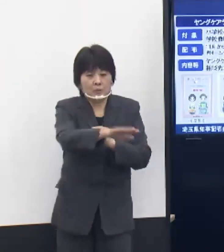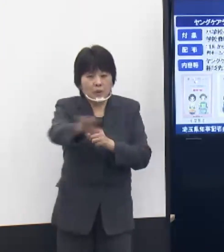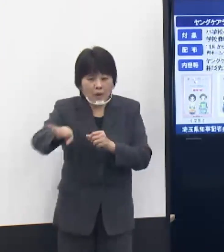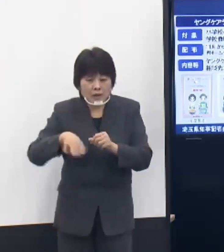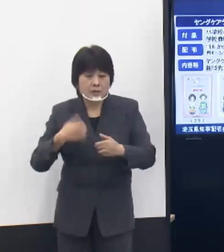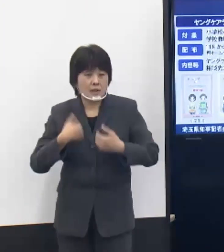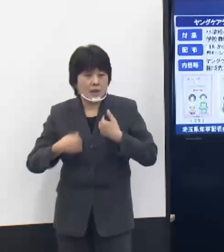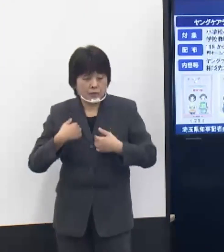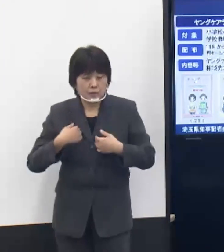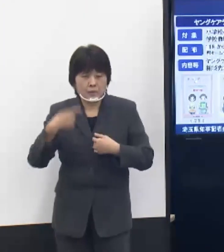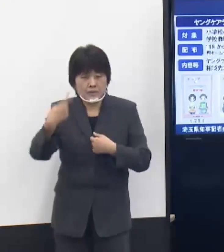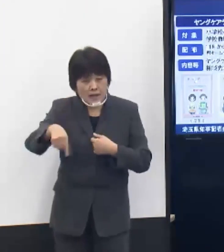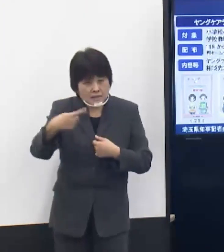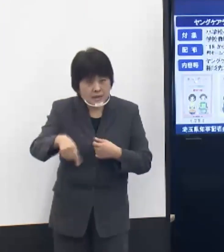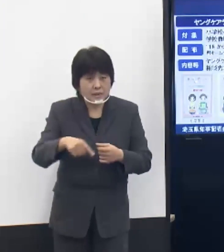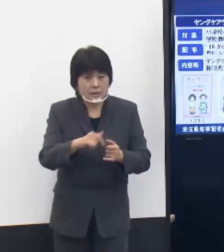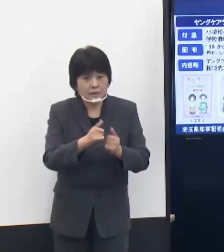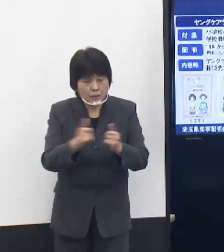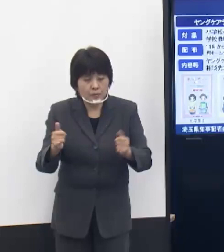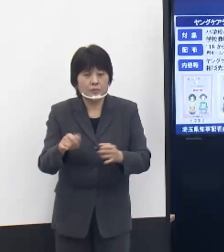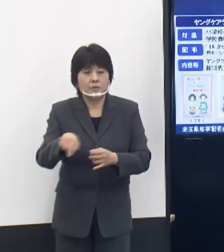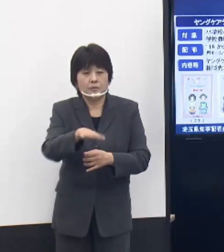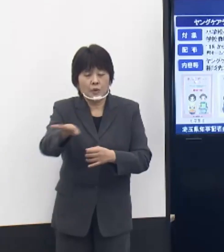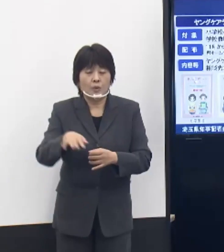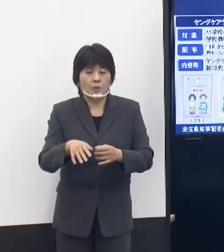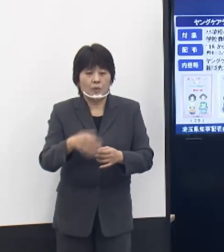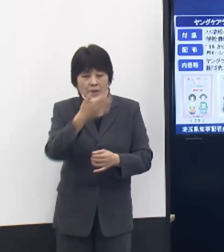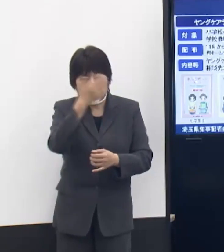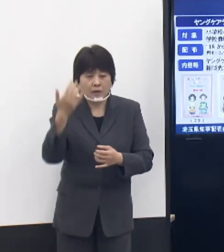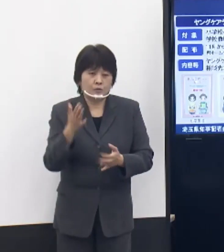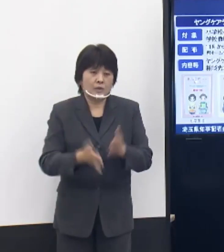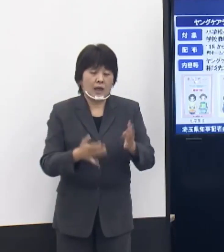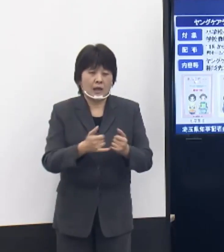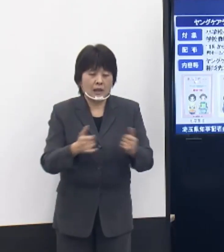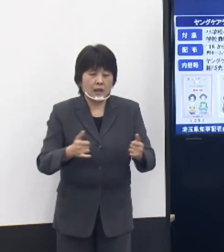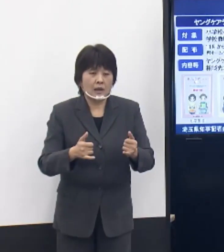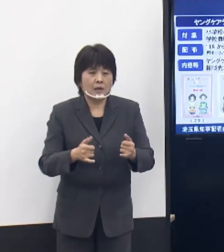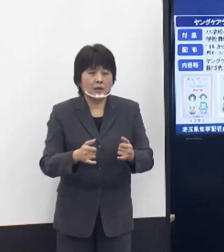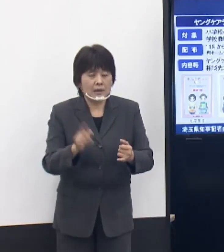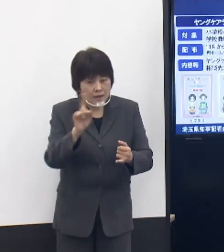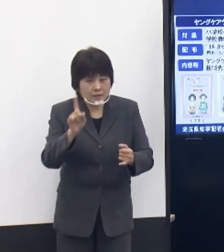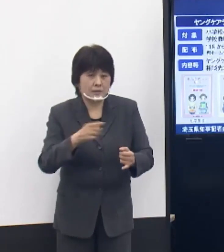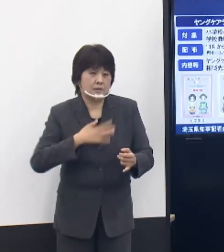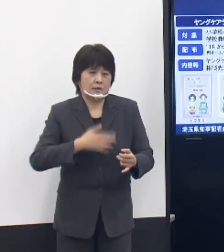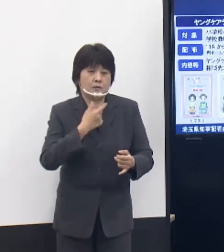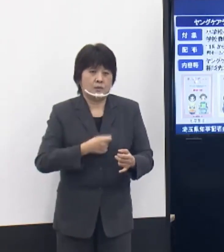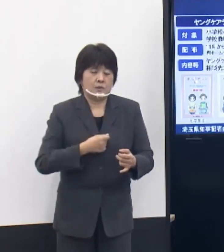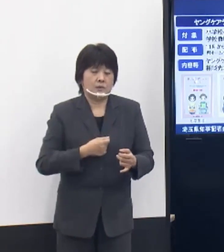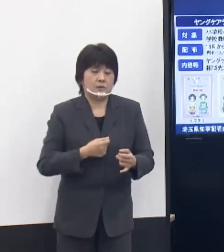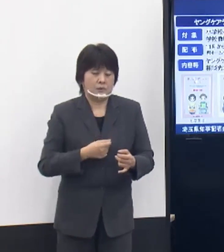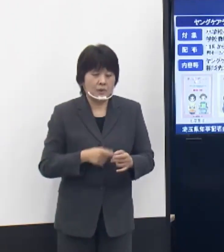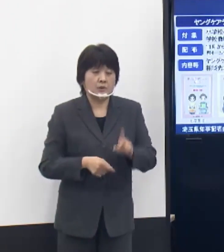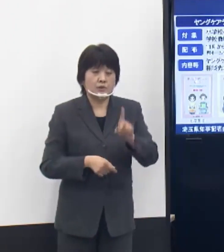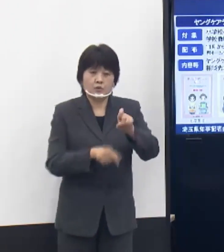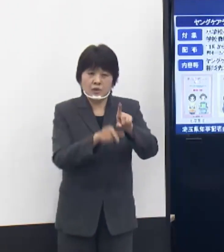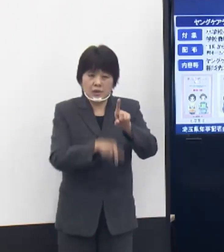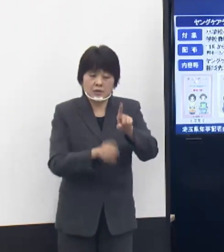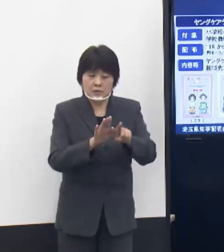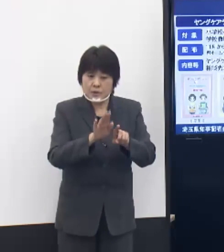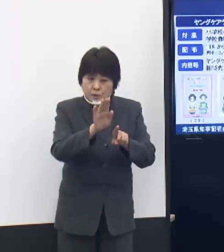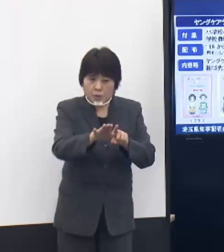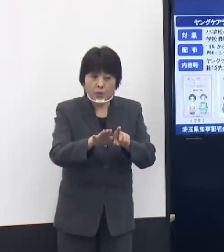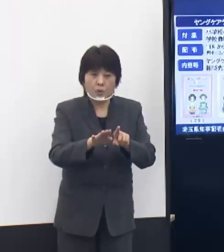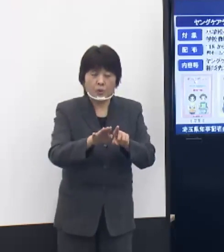生徒や教職員にもヤングケアラーのことを知ってもらうため、11月から順次学校を通じ